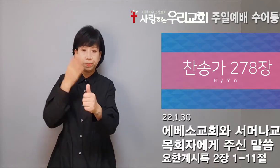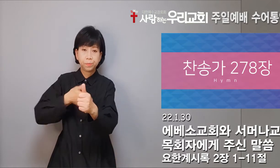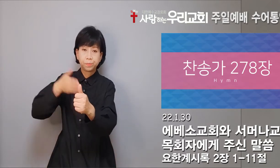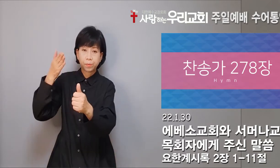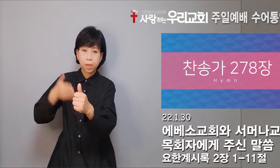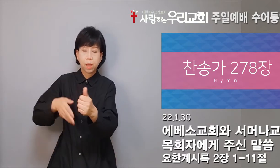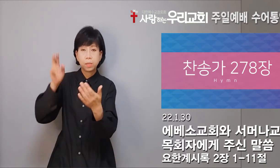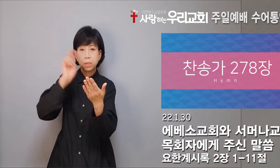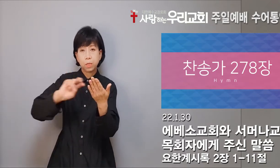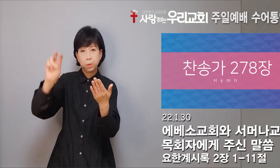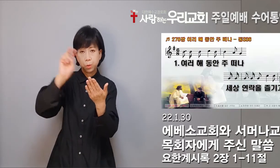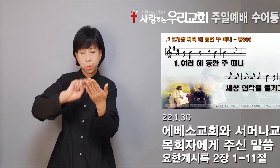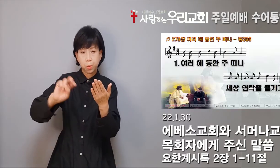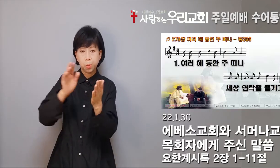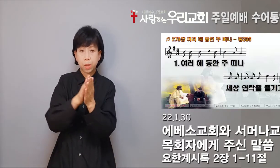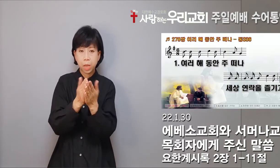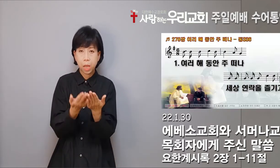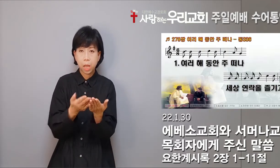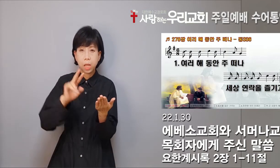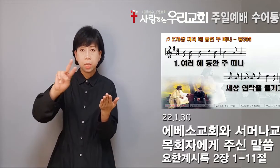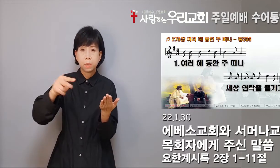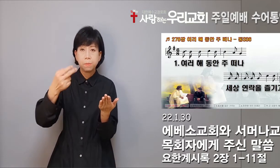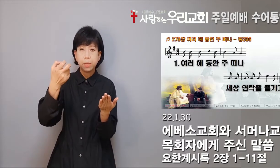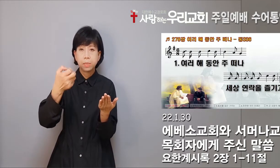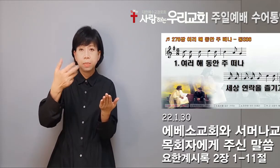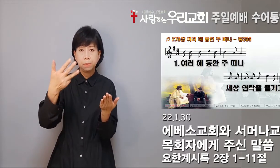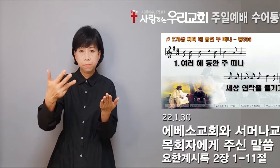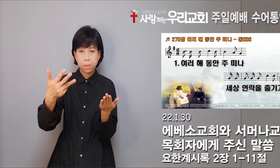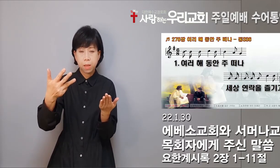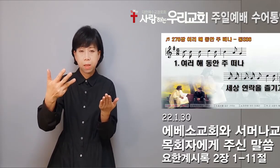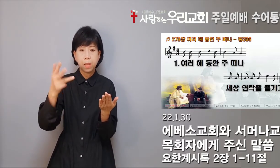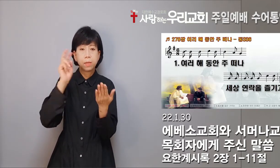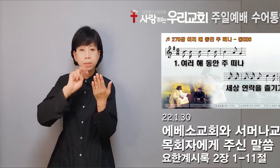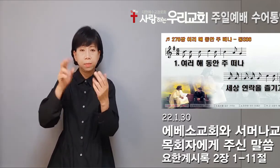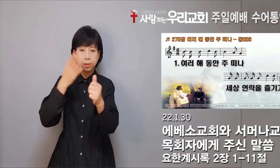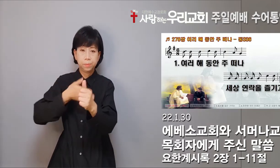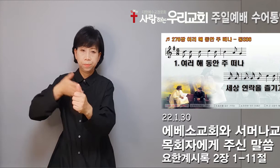찬송가 278장 찬송하겠습니다.